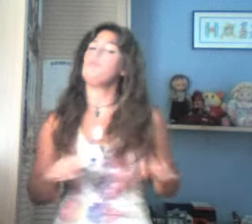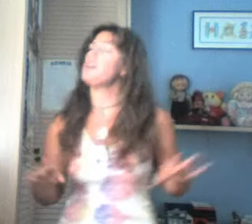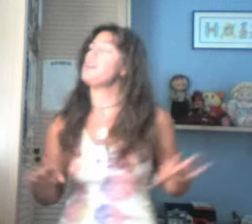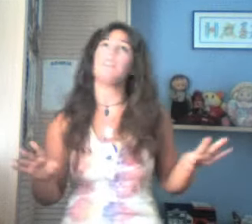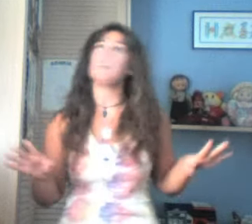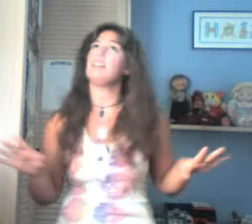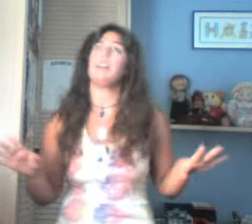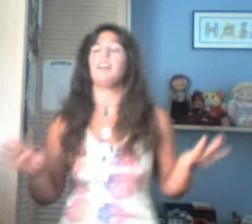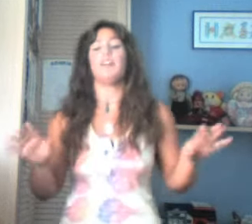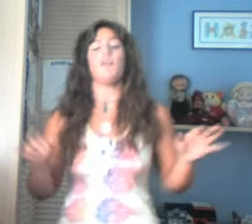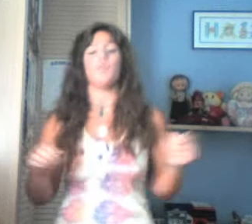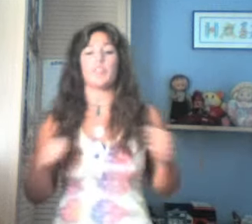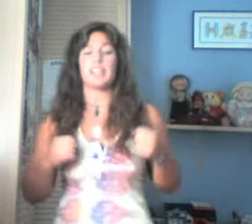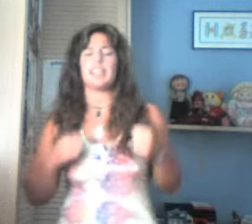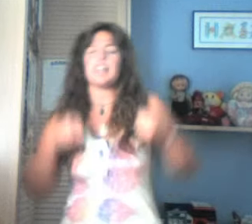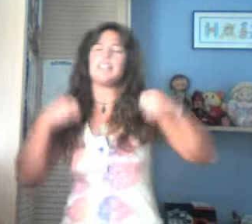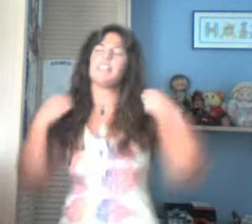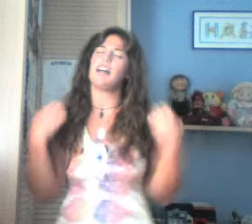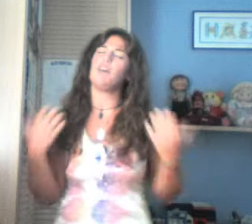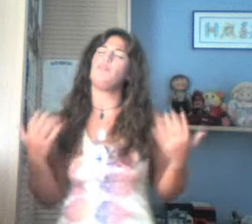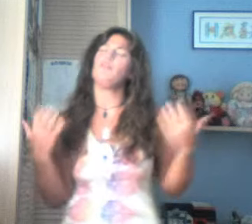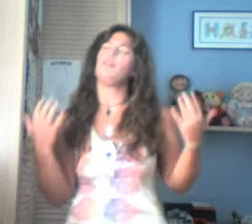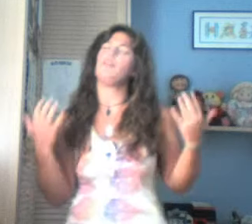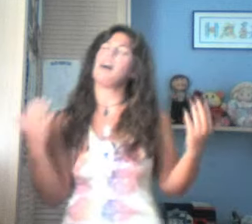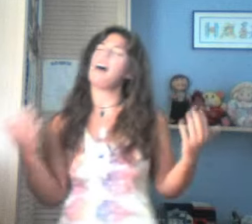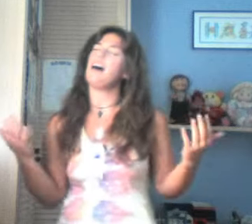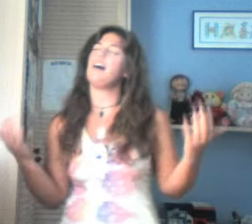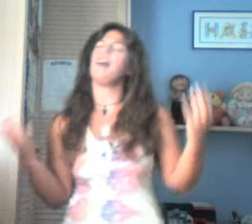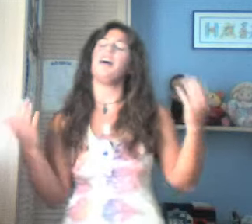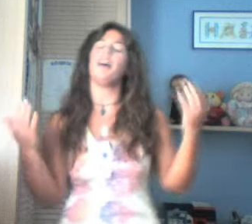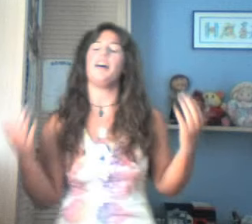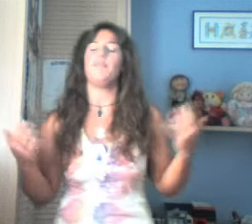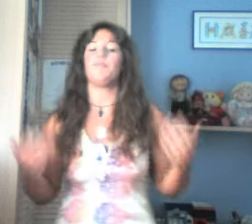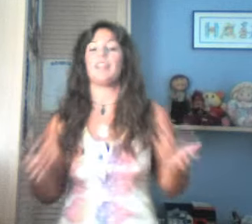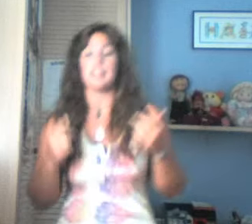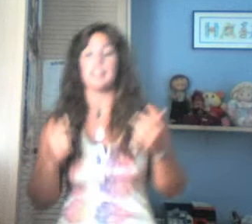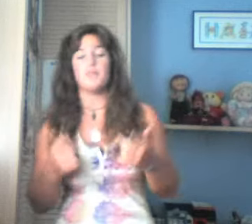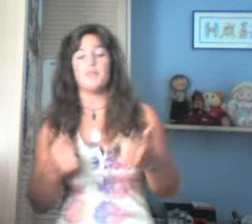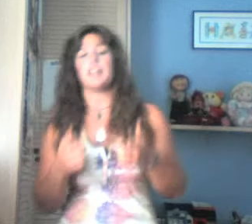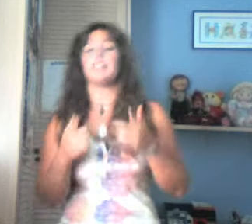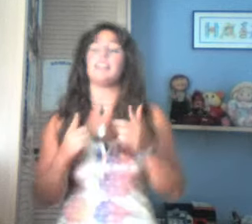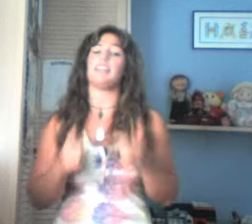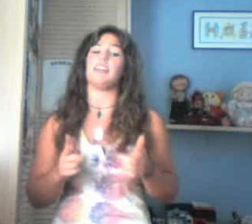puedo entender por qué quieres ahora enamorarte de él.